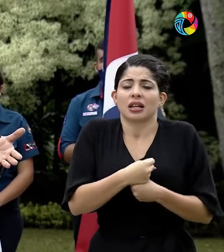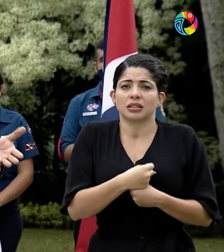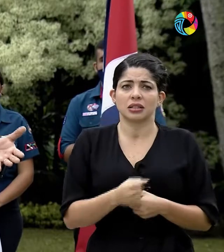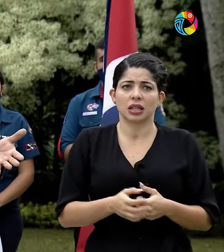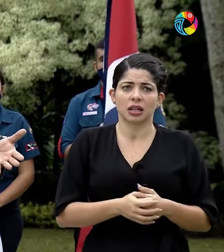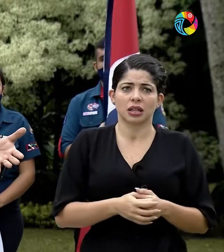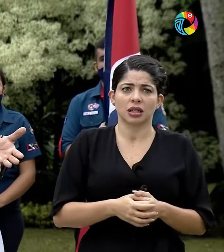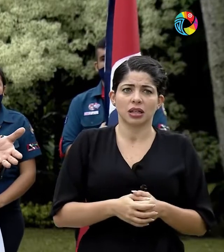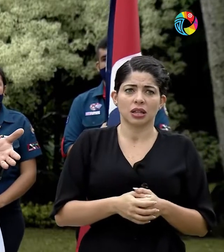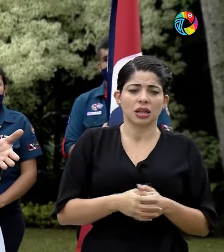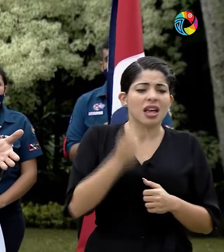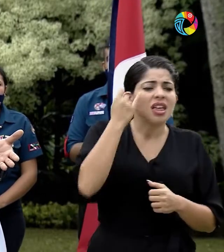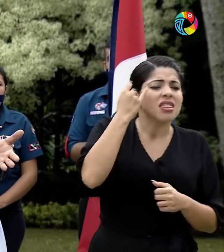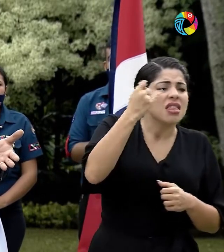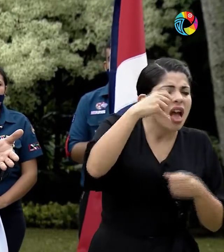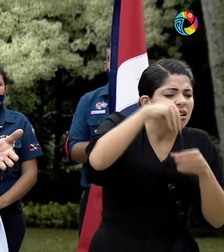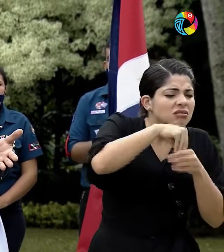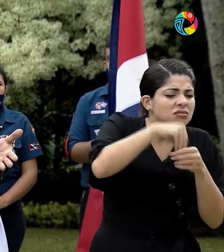¿Qué está detrás de qué idea?